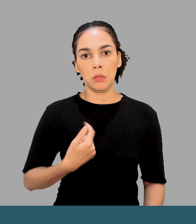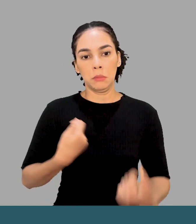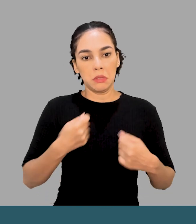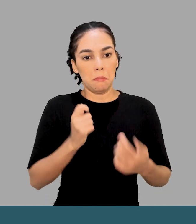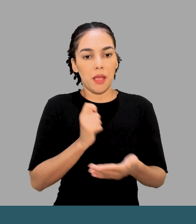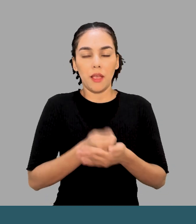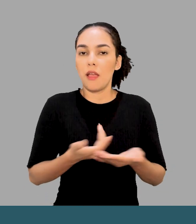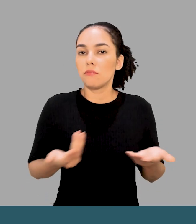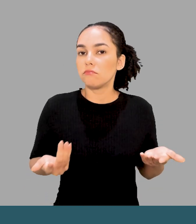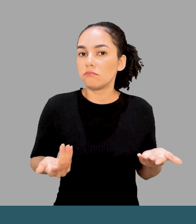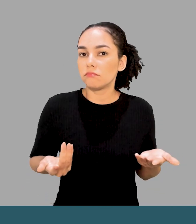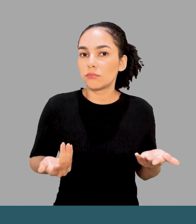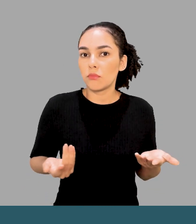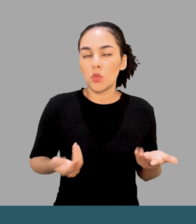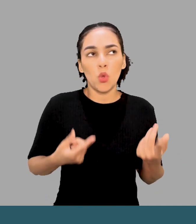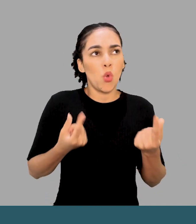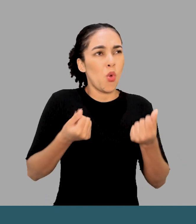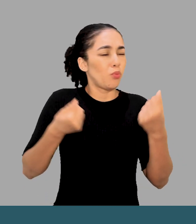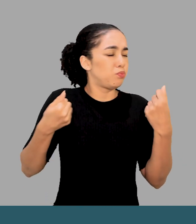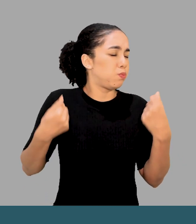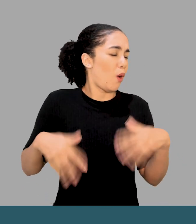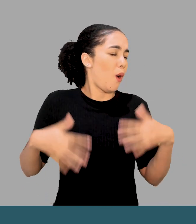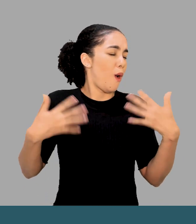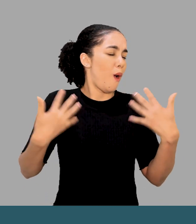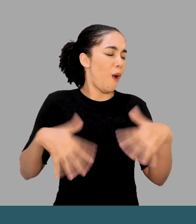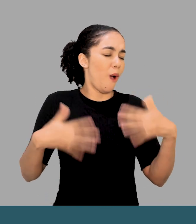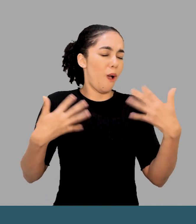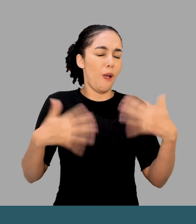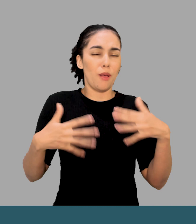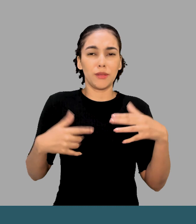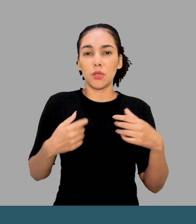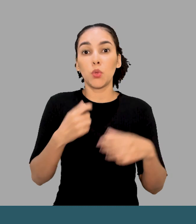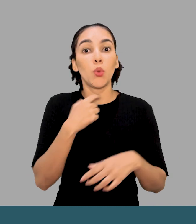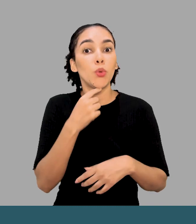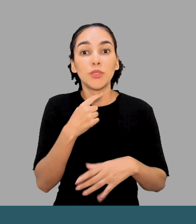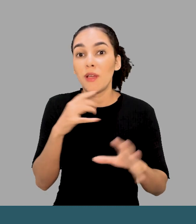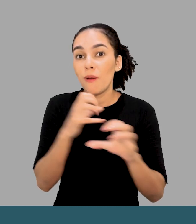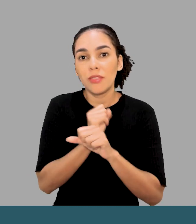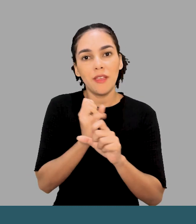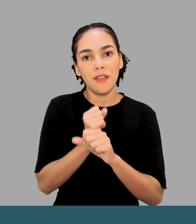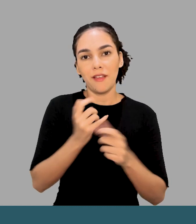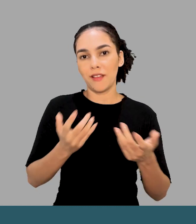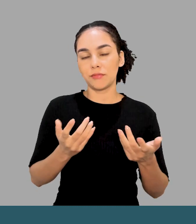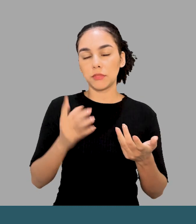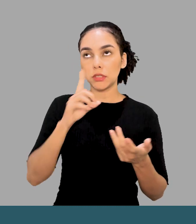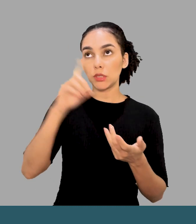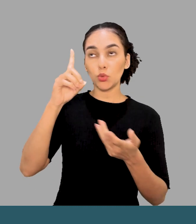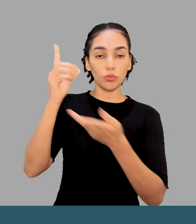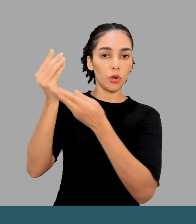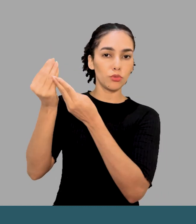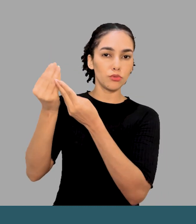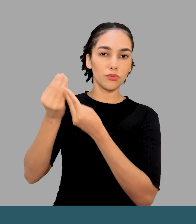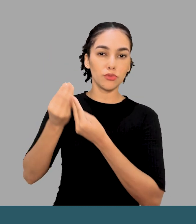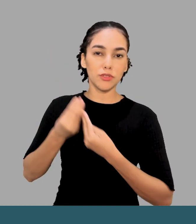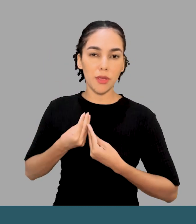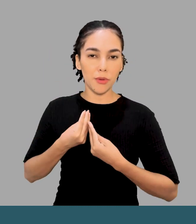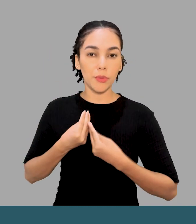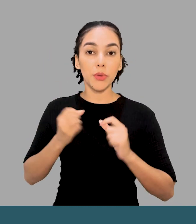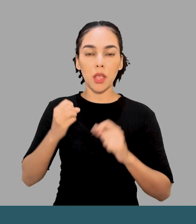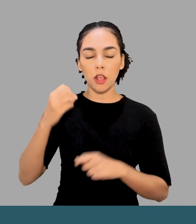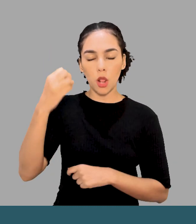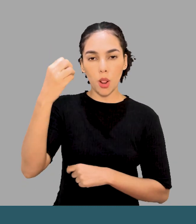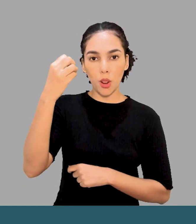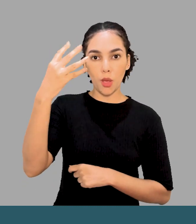teríamos que pagar por ela? É uma fortuna incalculável. E Deus nos deu luz. E